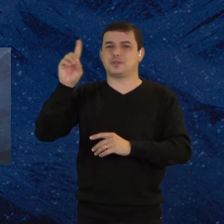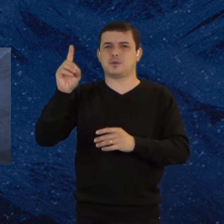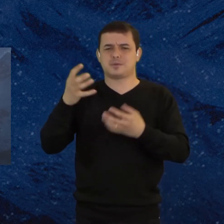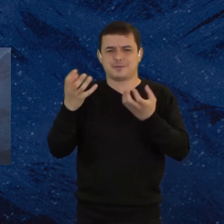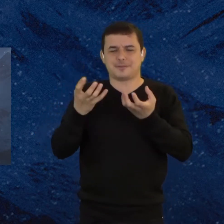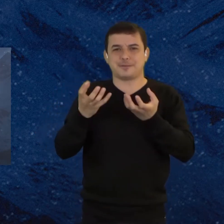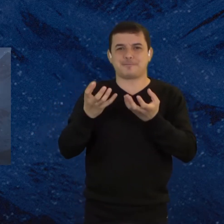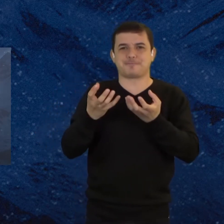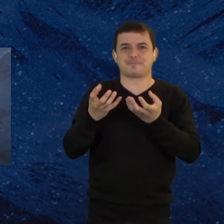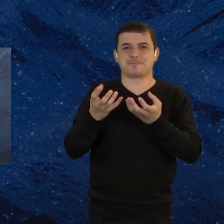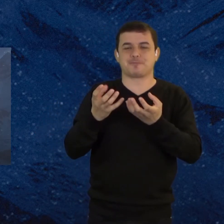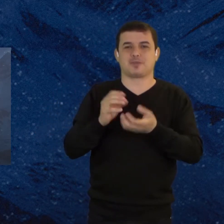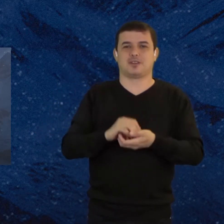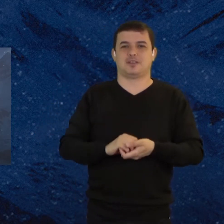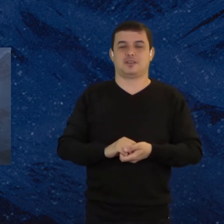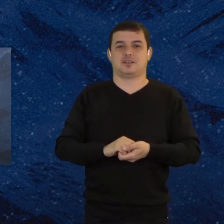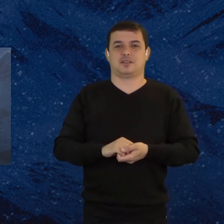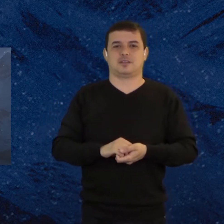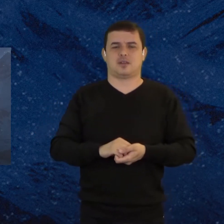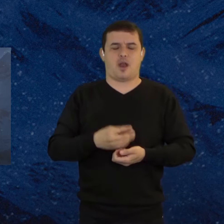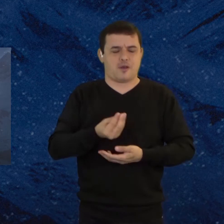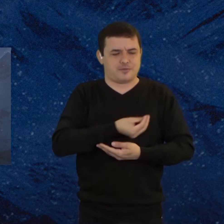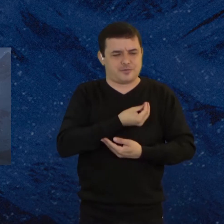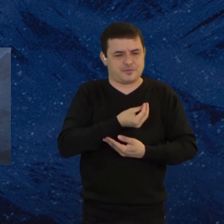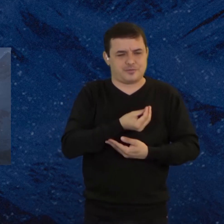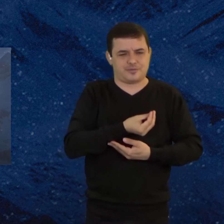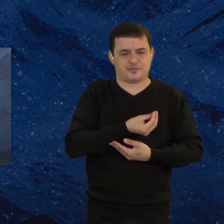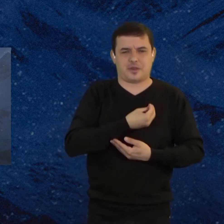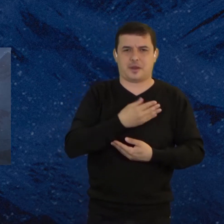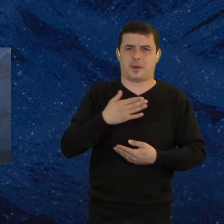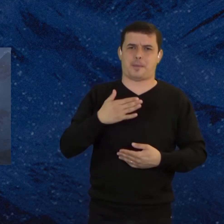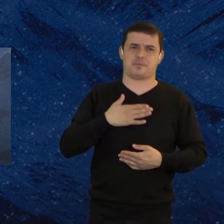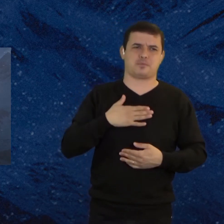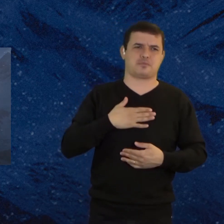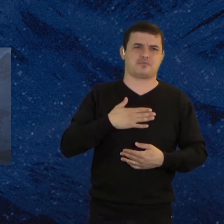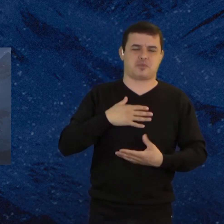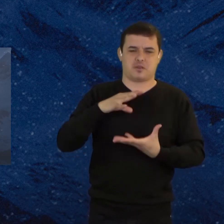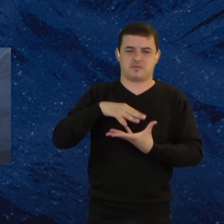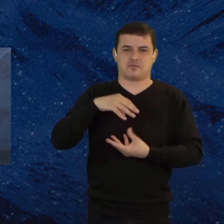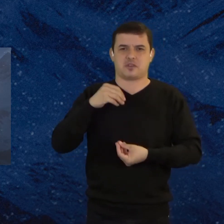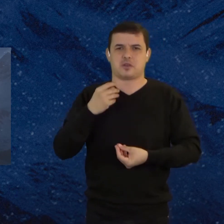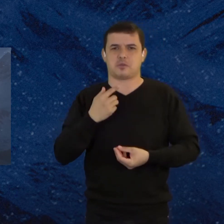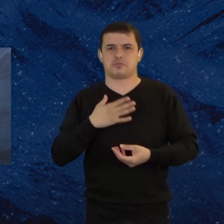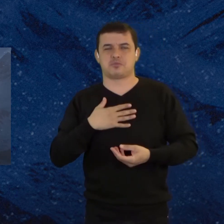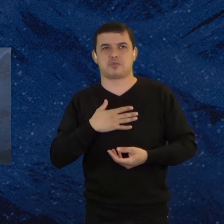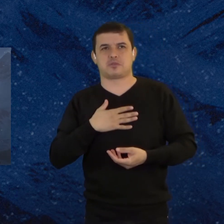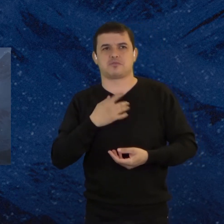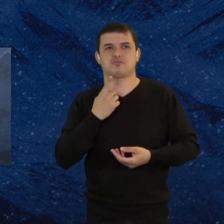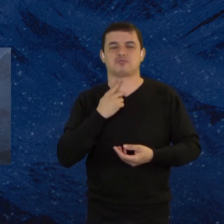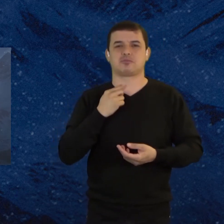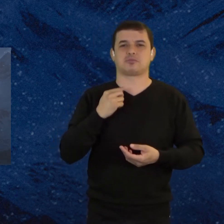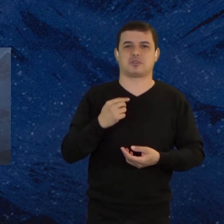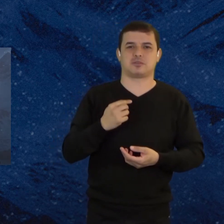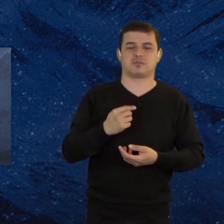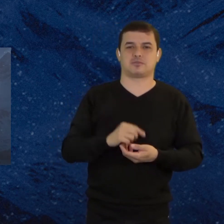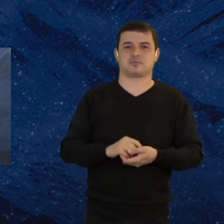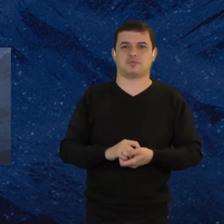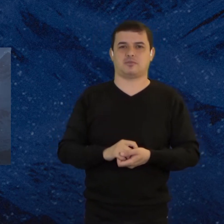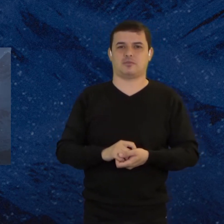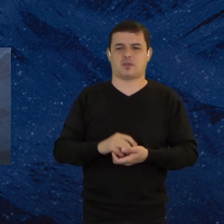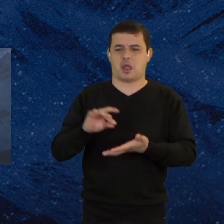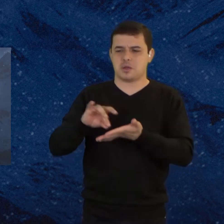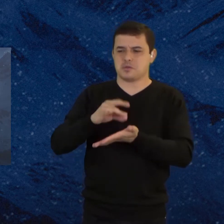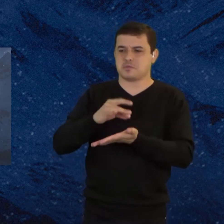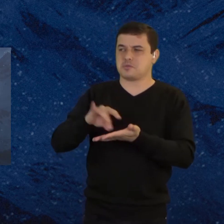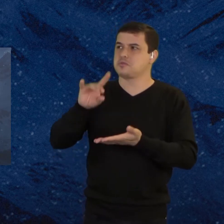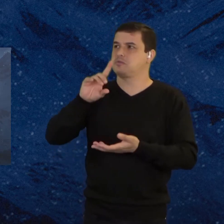ambiente. Chega de viver em mim mesmo. Chega de ser inimigo do Senhor. Chega de fazer as coisas por mim mesmo. Chega